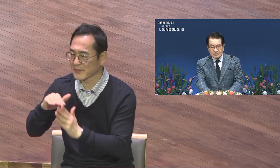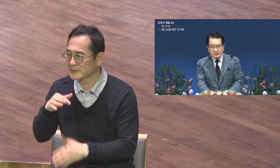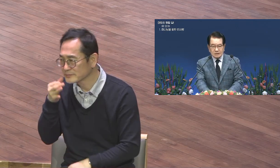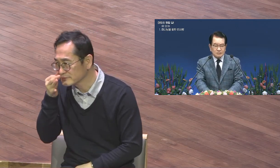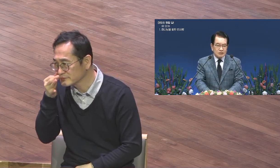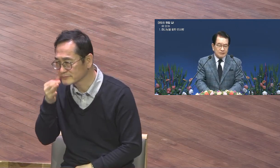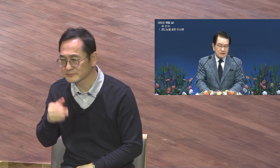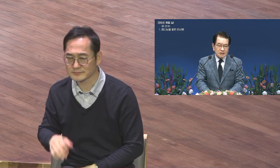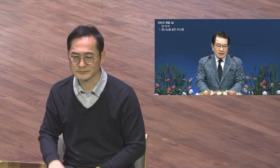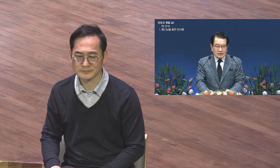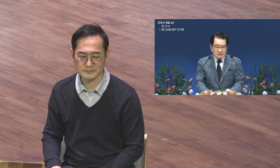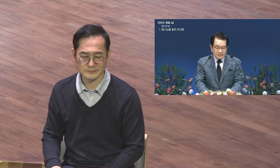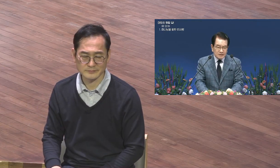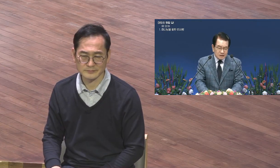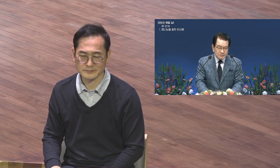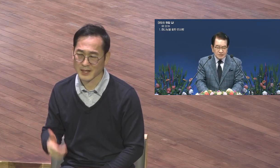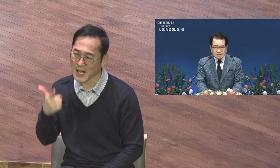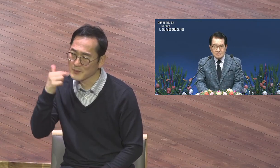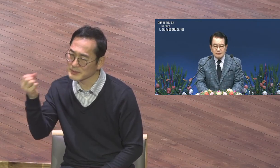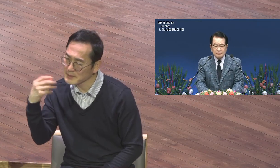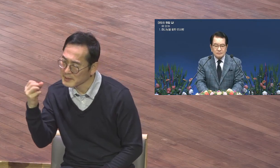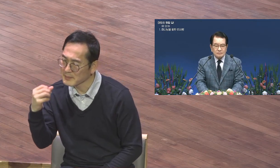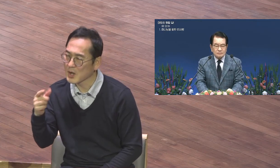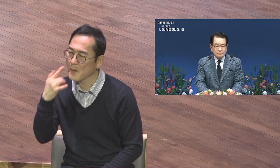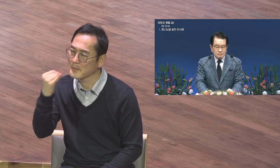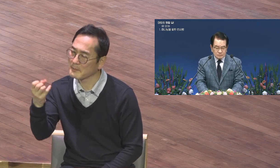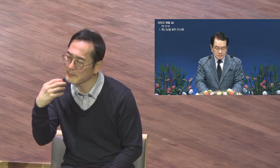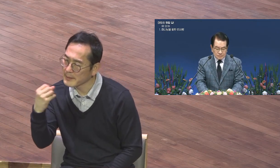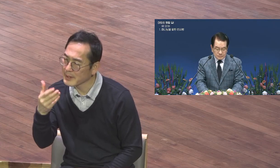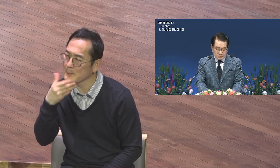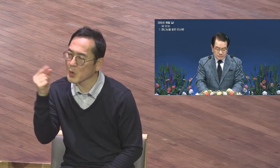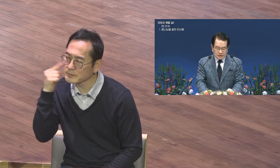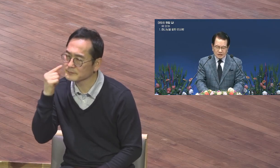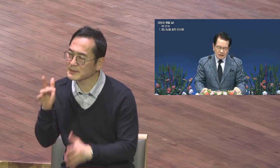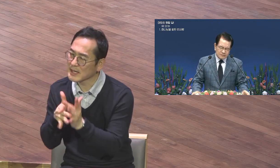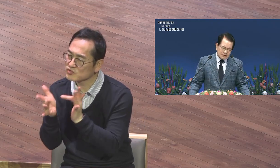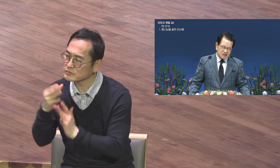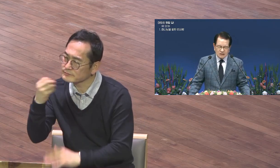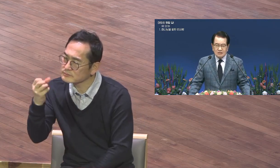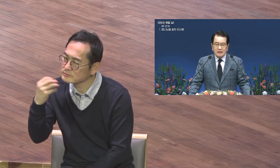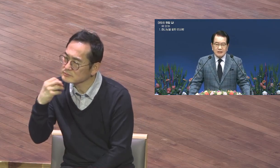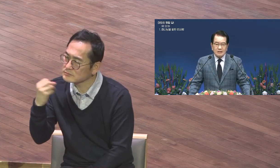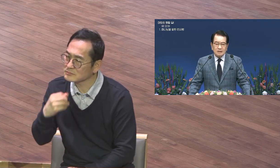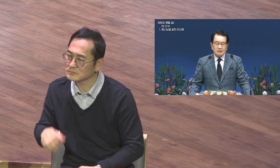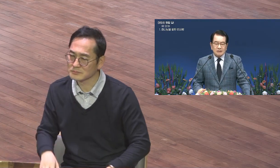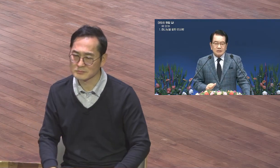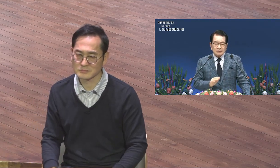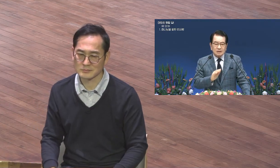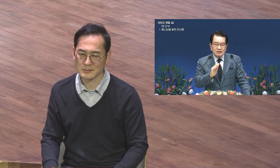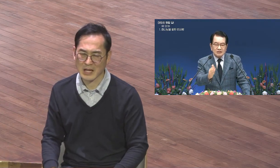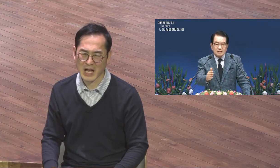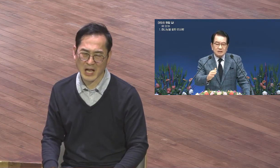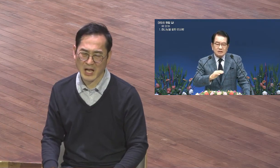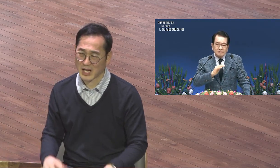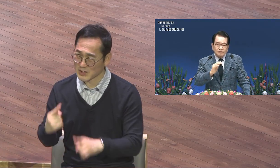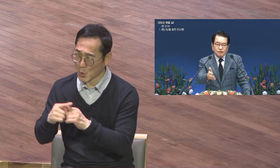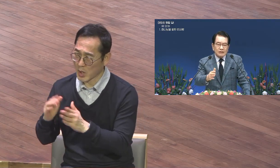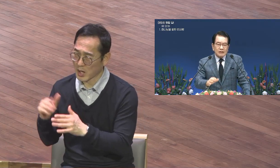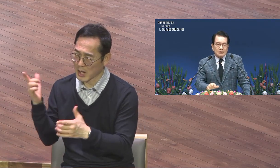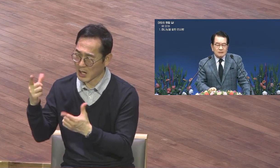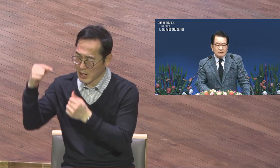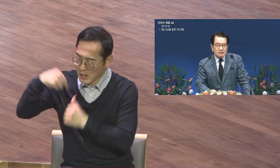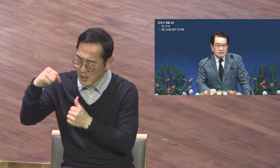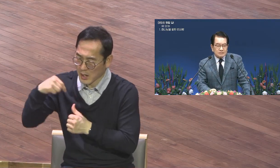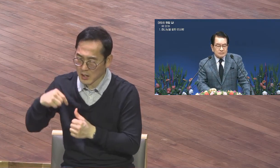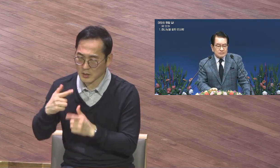아버지 말씀하세요. 어머니 말씀. 가정집에 드리면서. 막 그때는 막 싫은데 그것이 전부